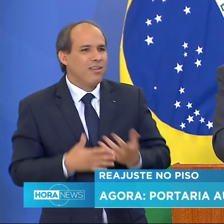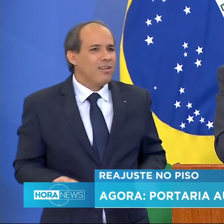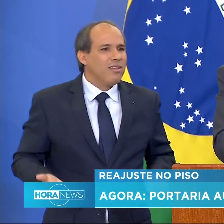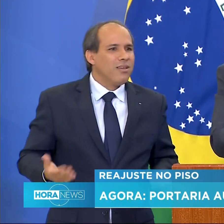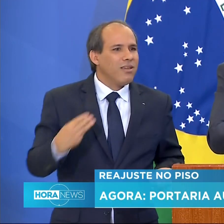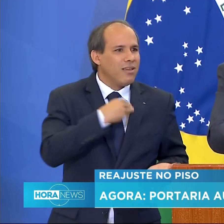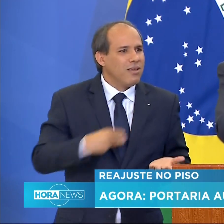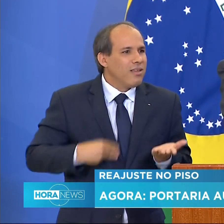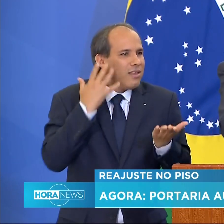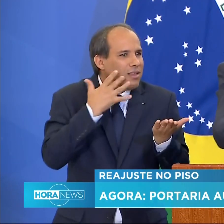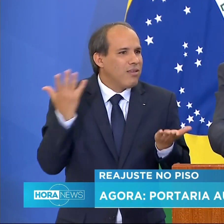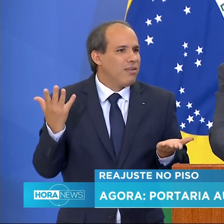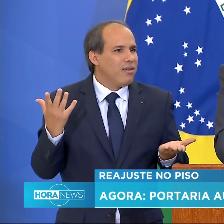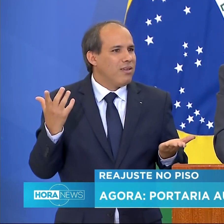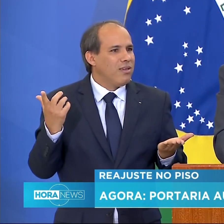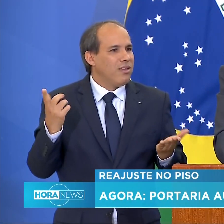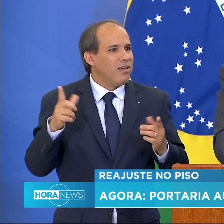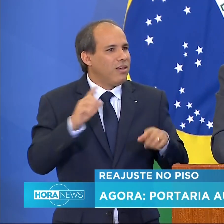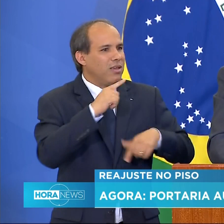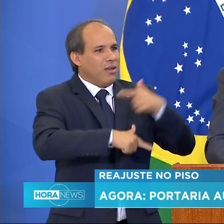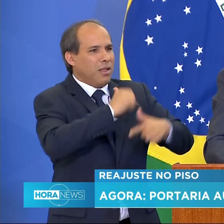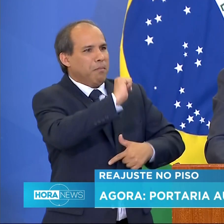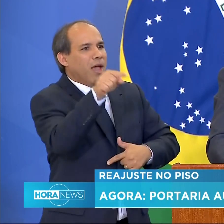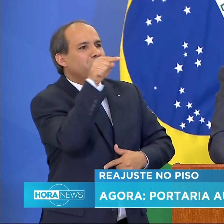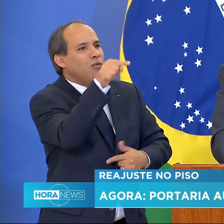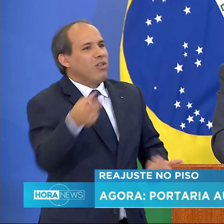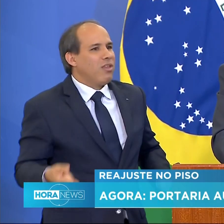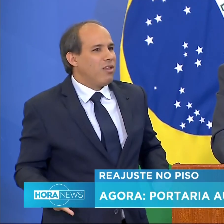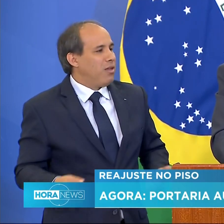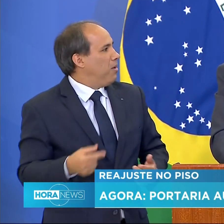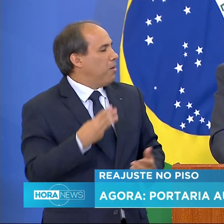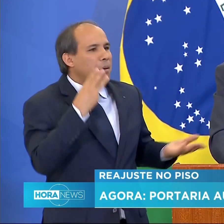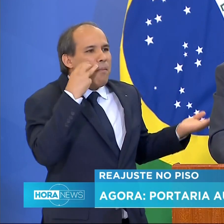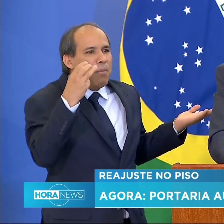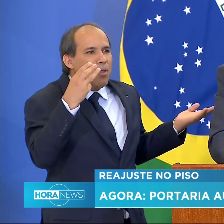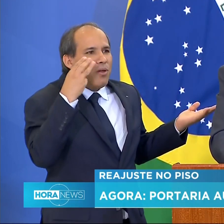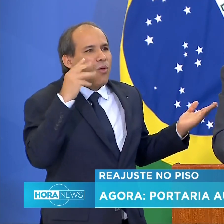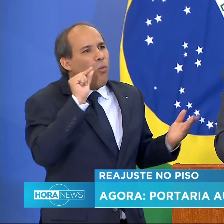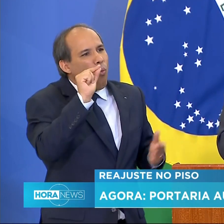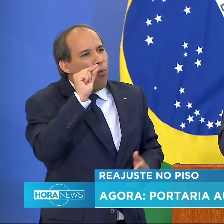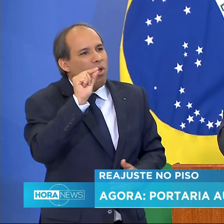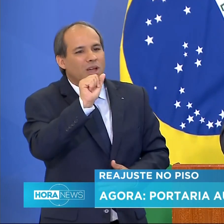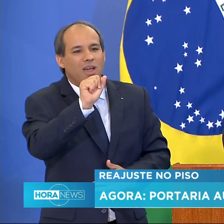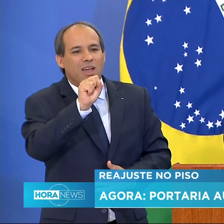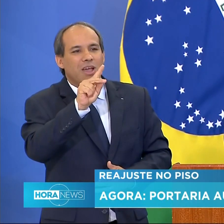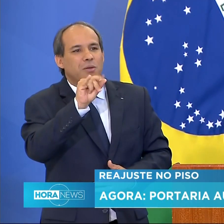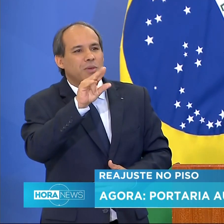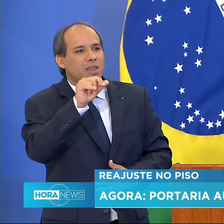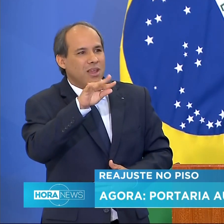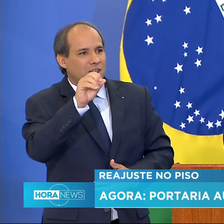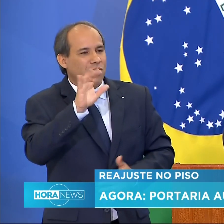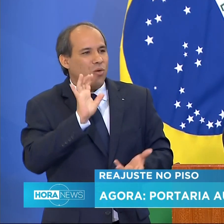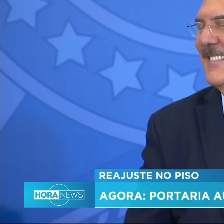Tarcísio, é bom tu ficar ligado, tem mais um mais antigo que você. O Milton é aspirante de infantaria de